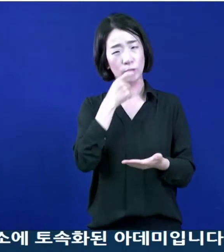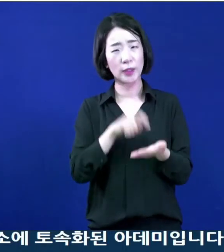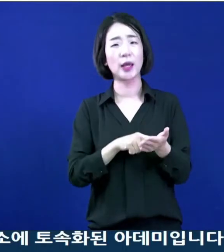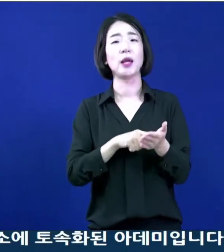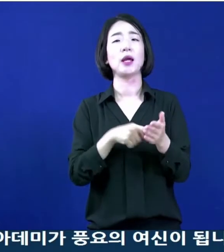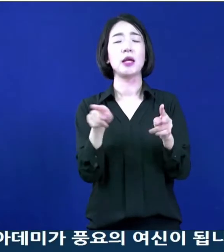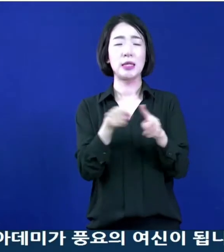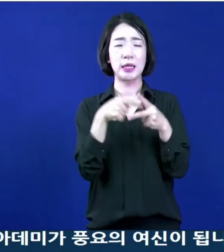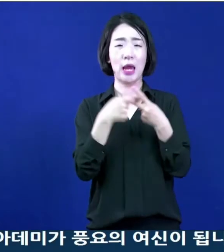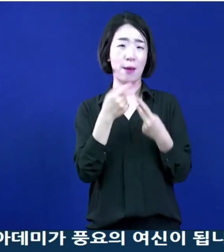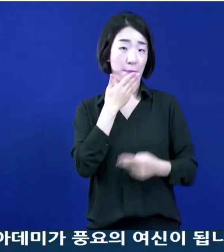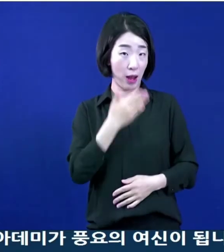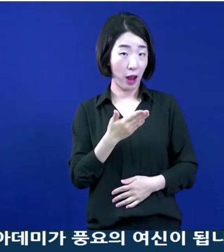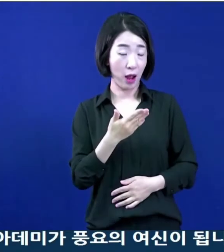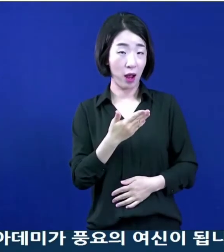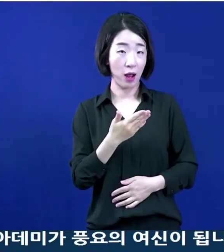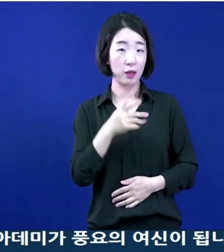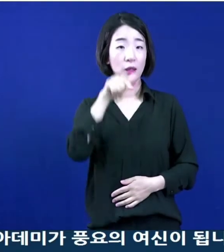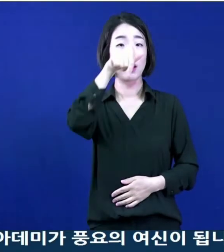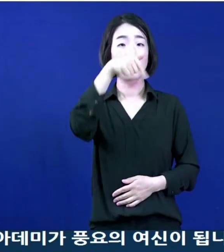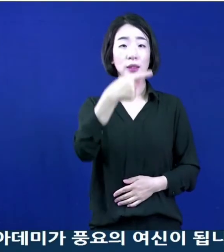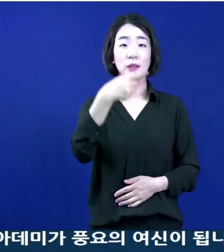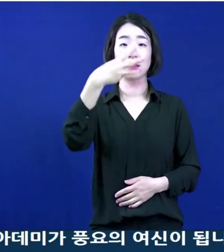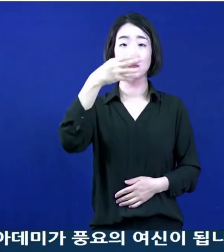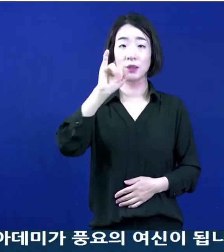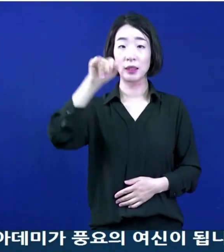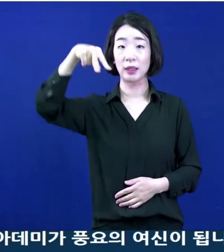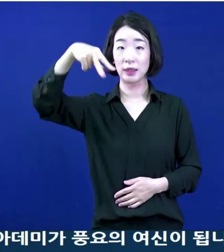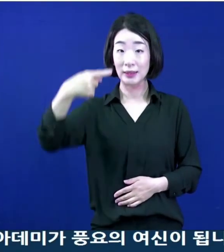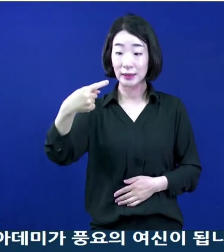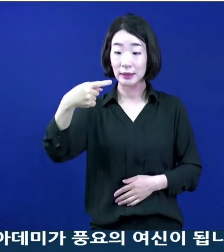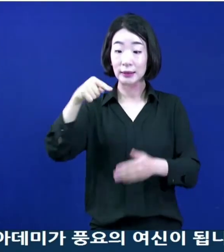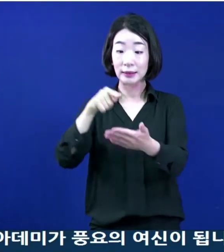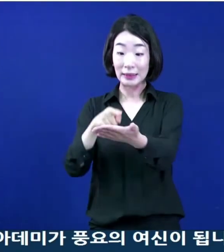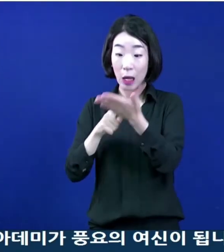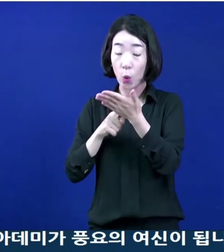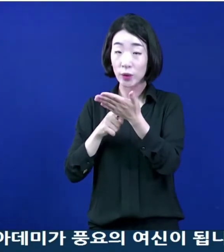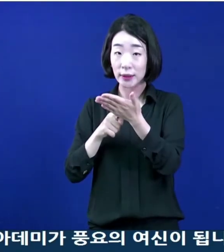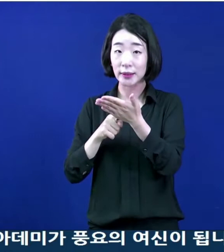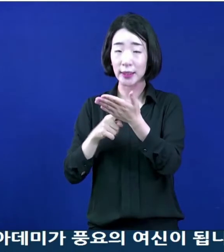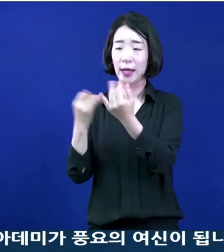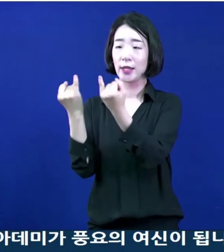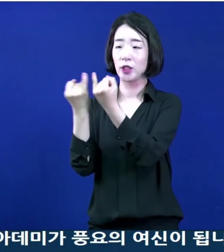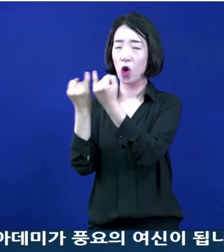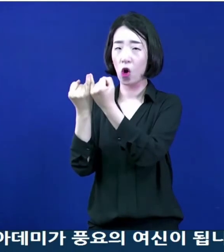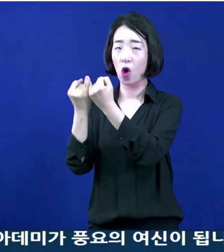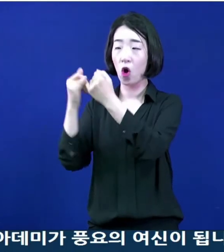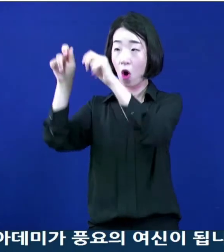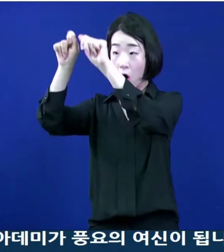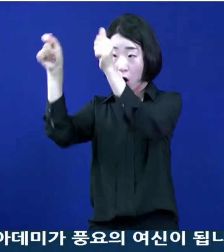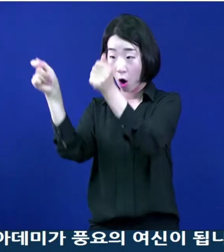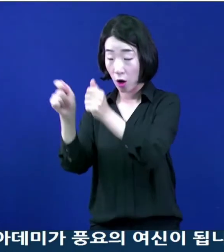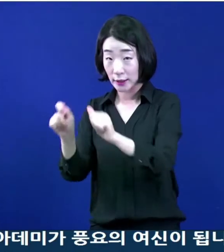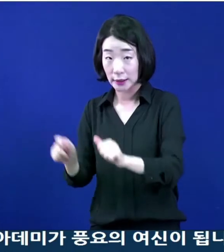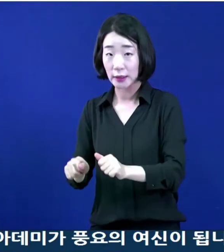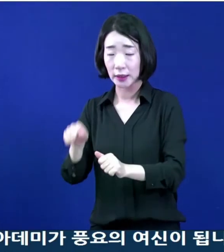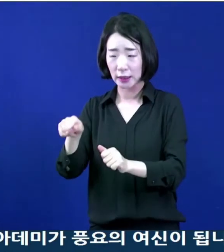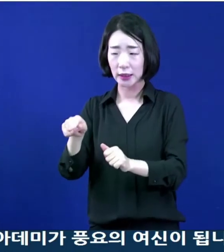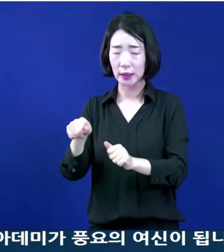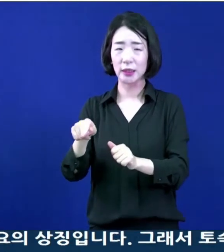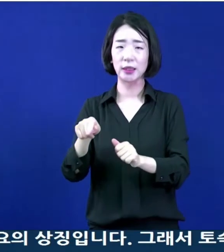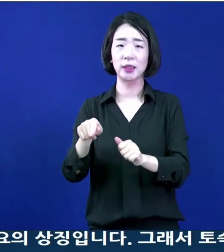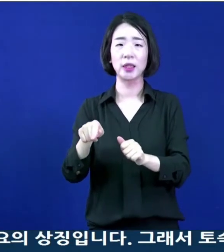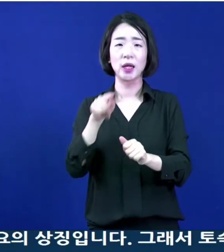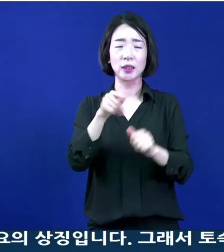있습니다. 그러니까 그리스 신화에 나오는 아데미 여신이 에베소 지역에 있는 토속 문화와 이렇게